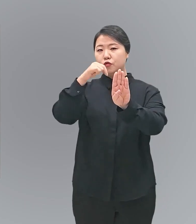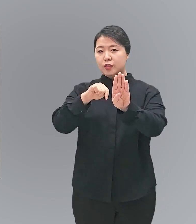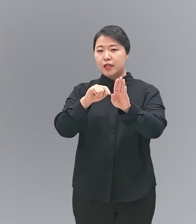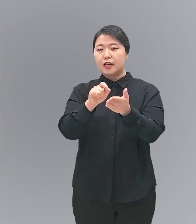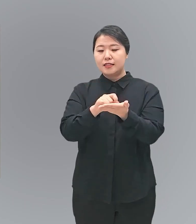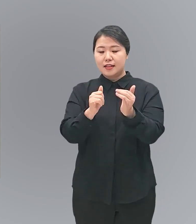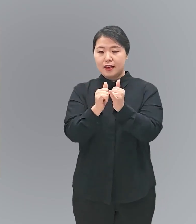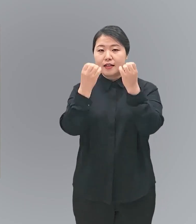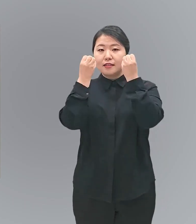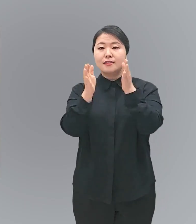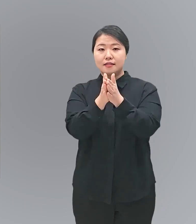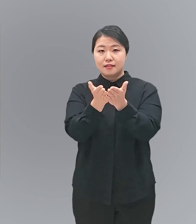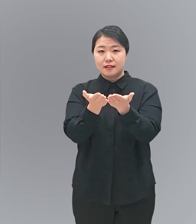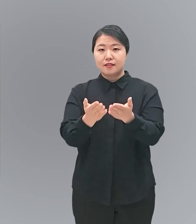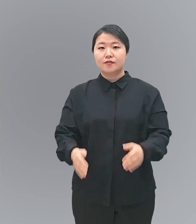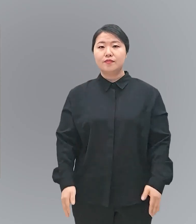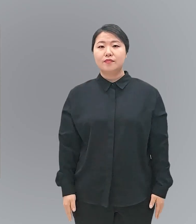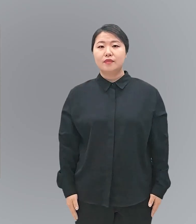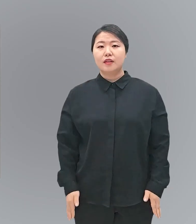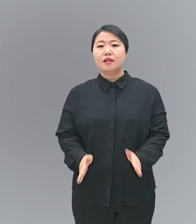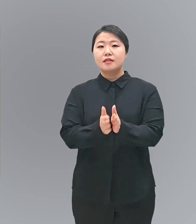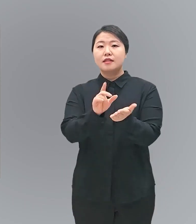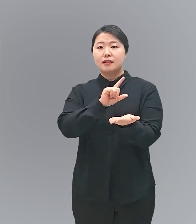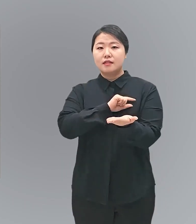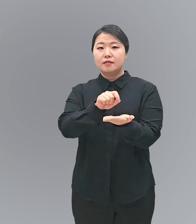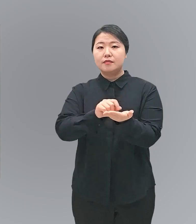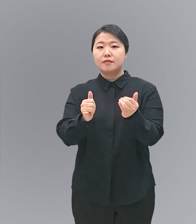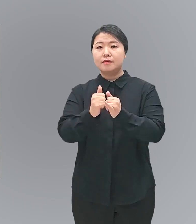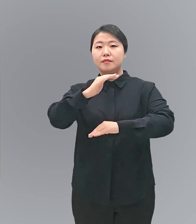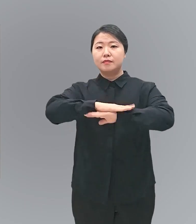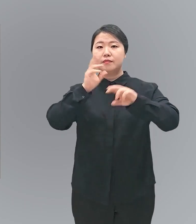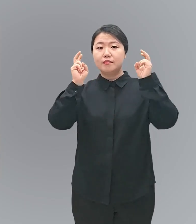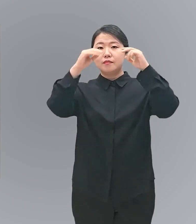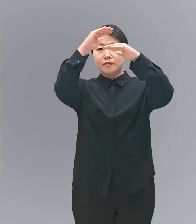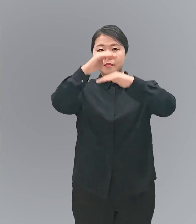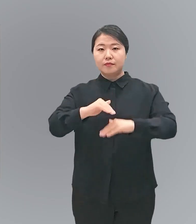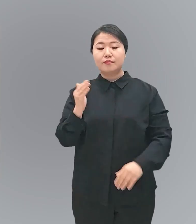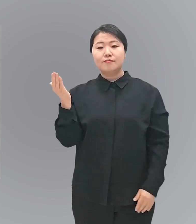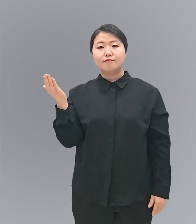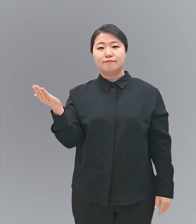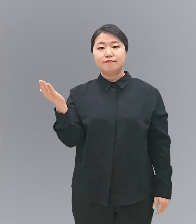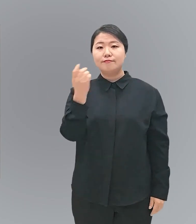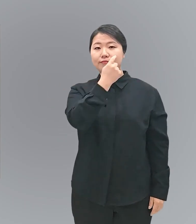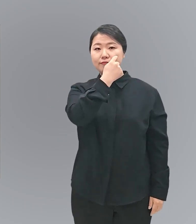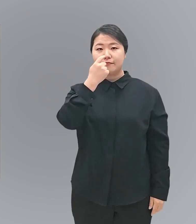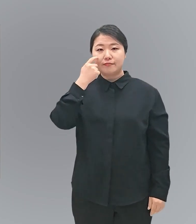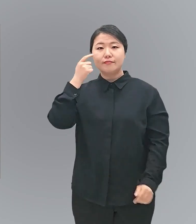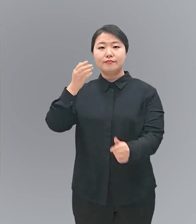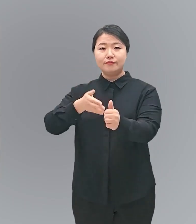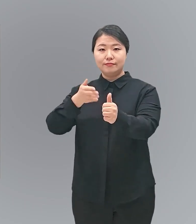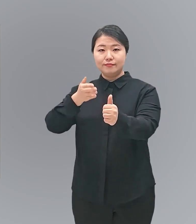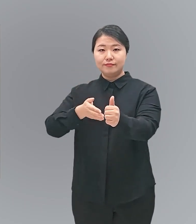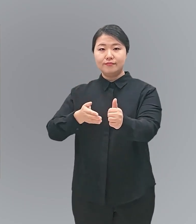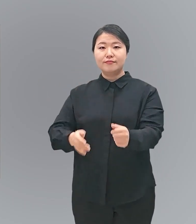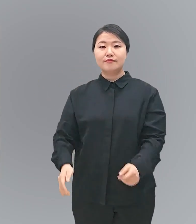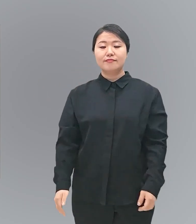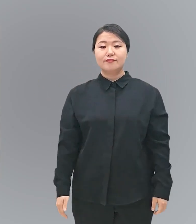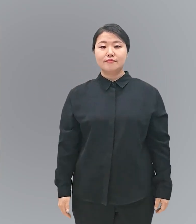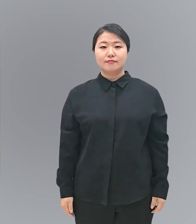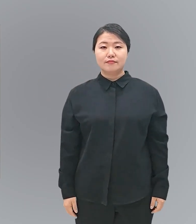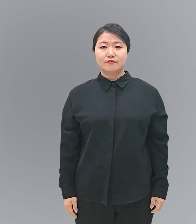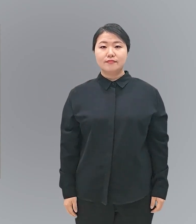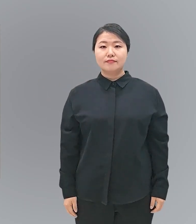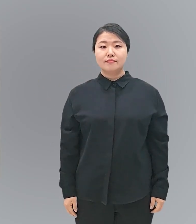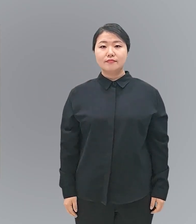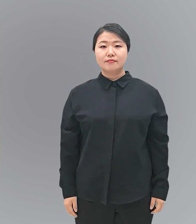신작. 도서명 딜레마. 저자 B.A. 페리스. 출판사